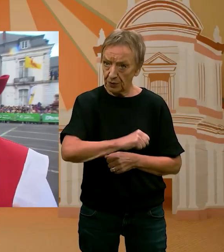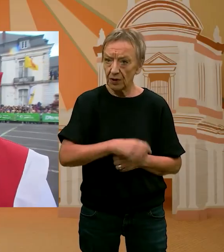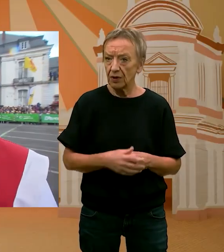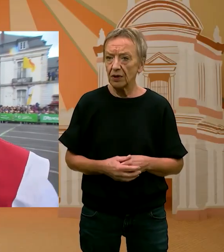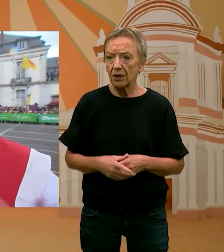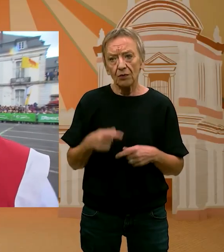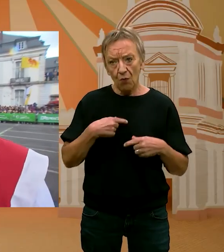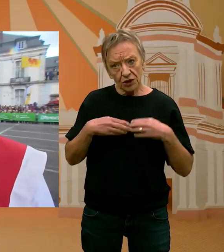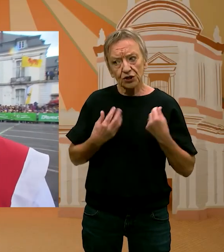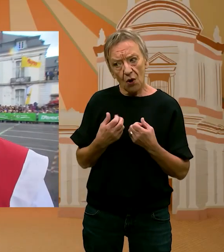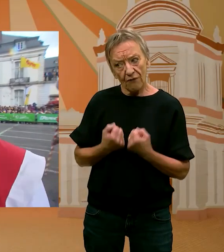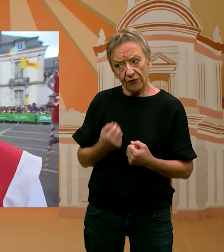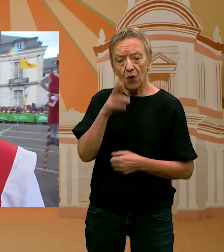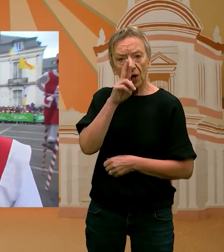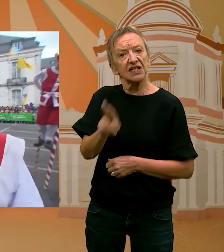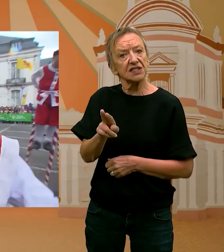trouve. Donc c'est engagé mais très respectueux. Donc voilà,